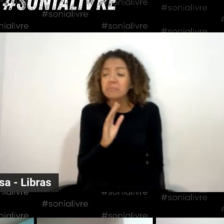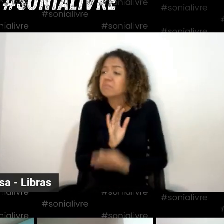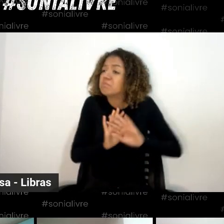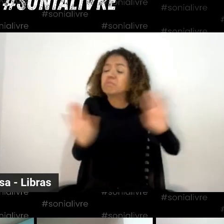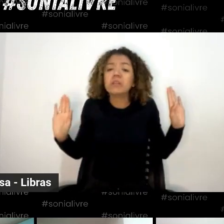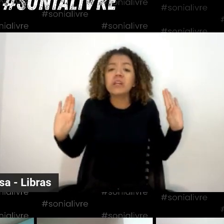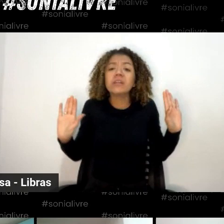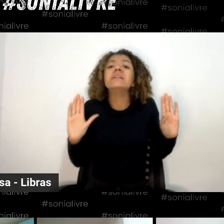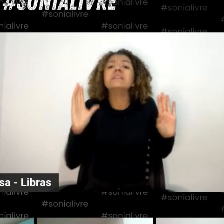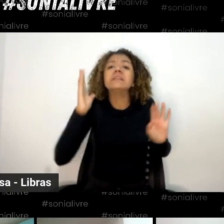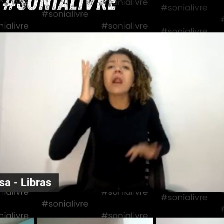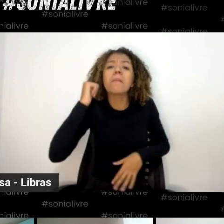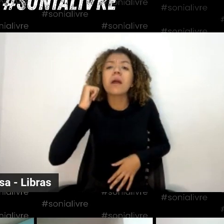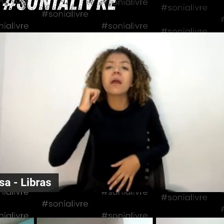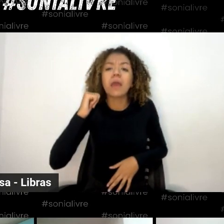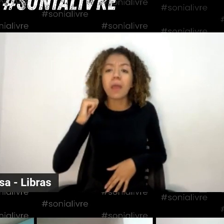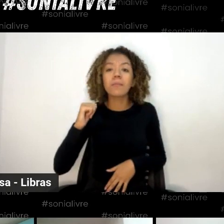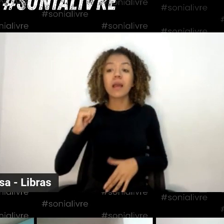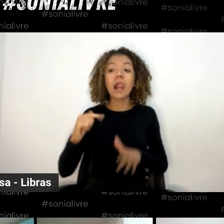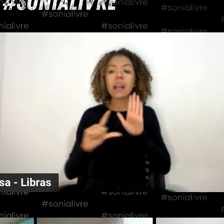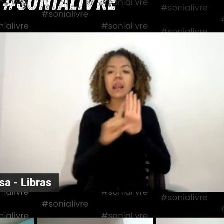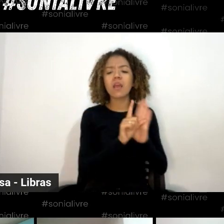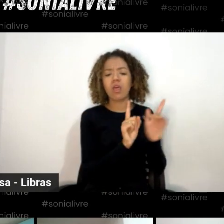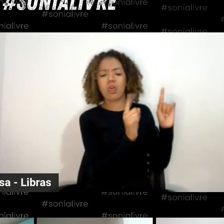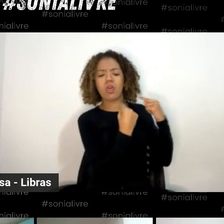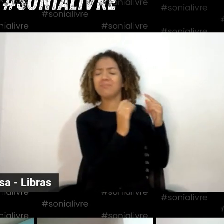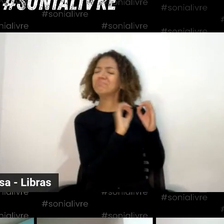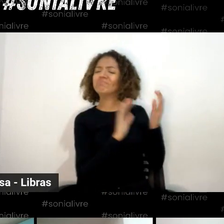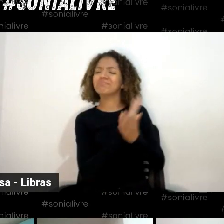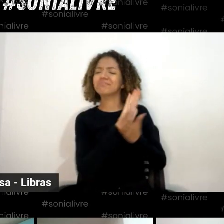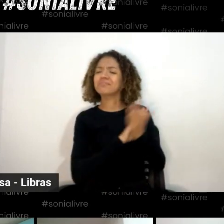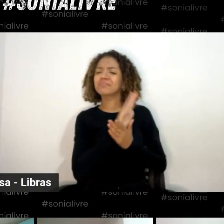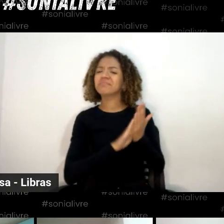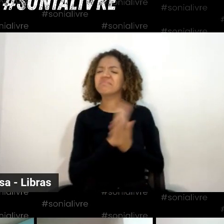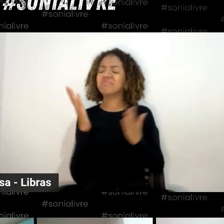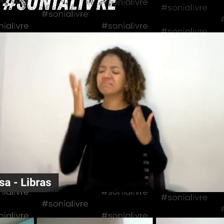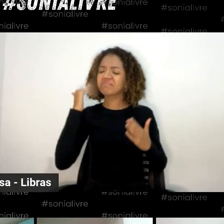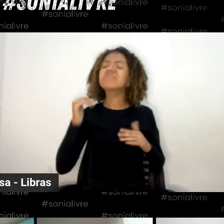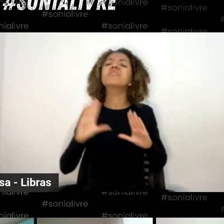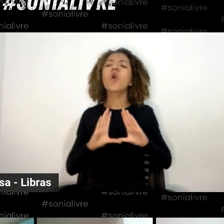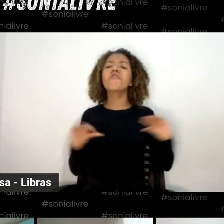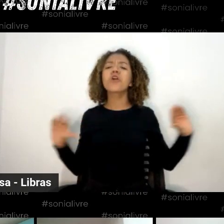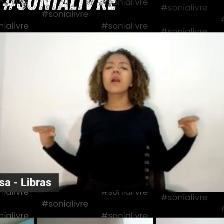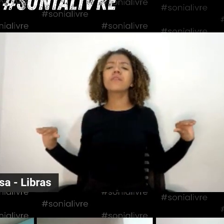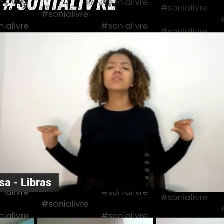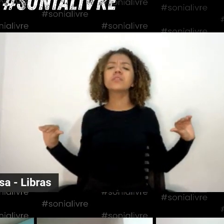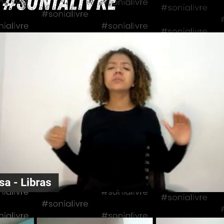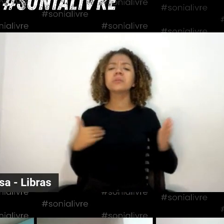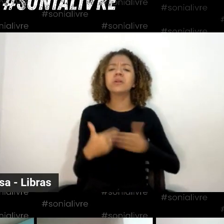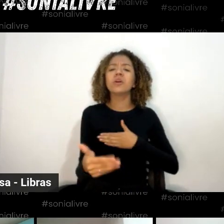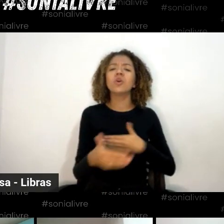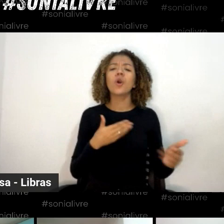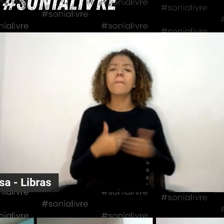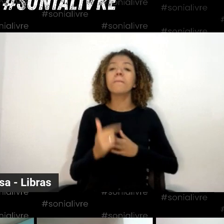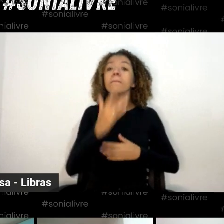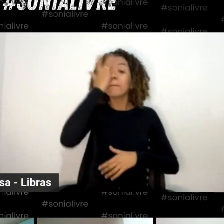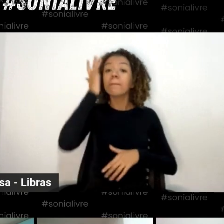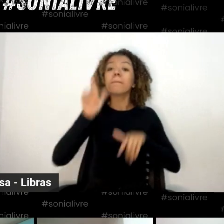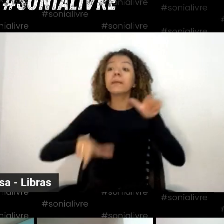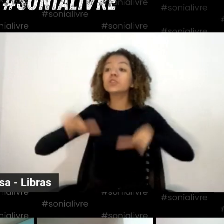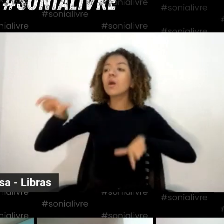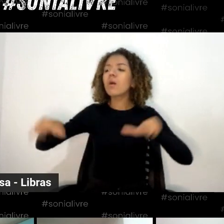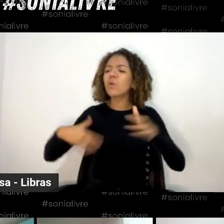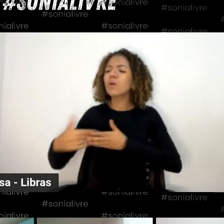na impunidade e no corporativismo judiciário, ele simplesmente passa por cima de todas as pessoas como um rolo compressor.